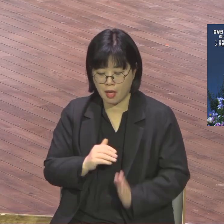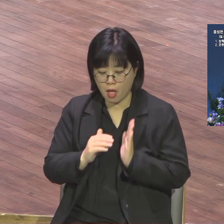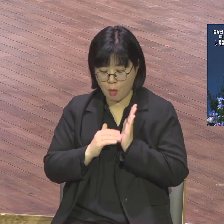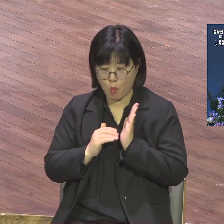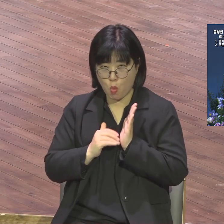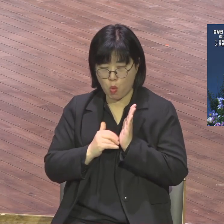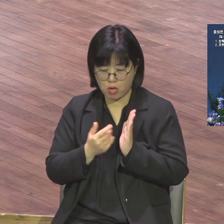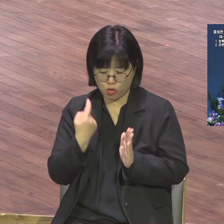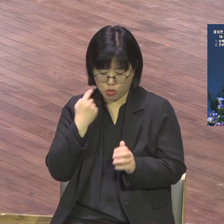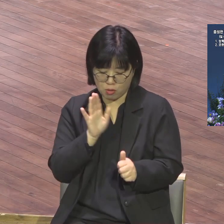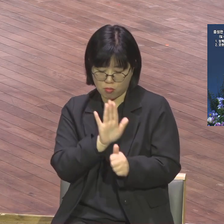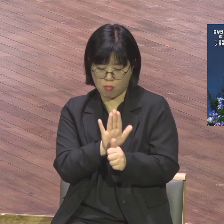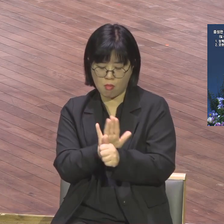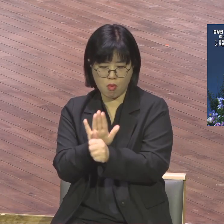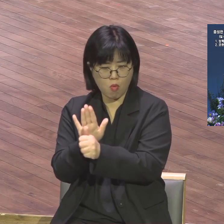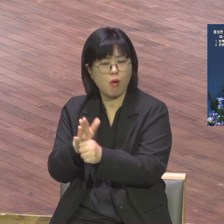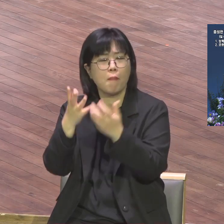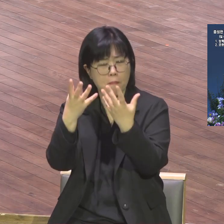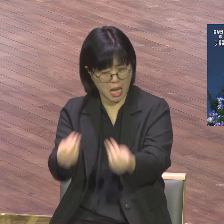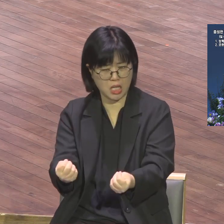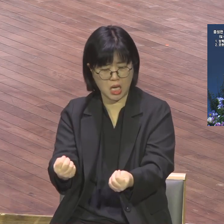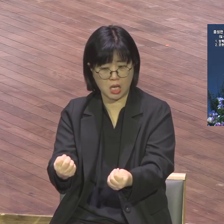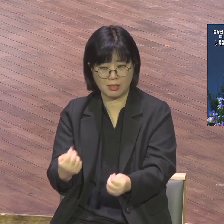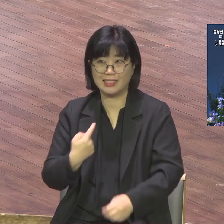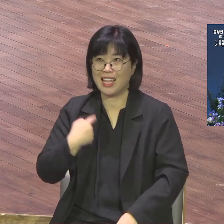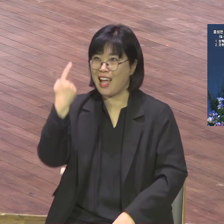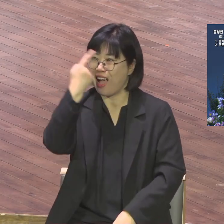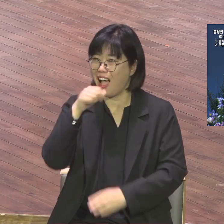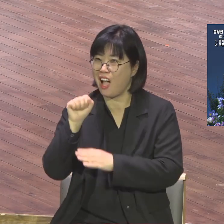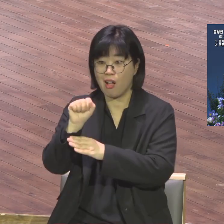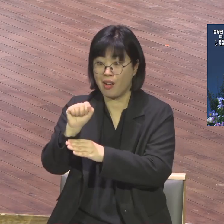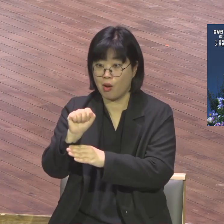복음을 위해서, 생명 구원을 위해서,